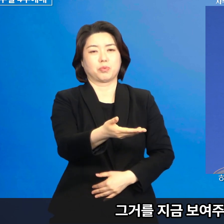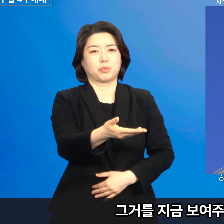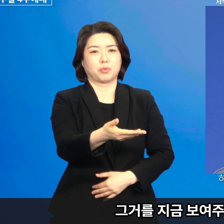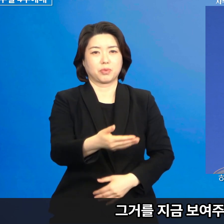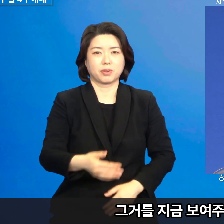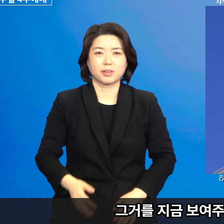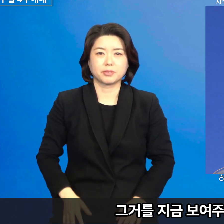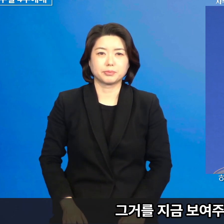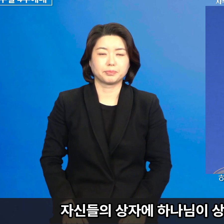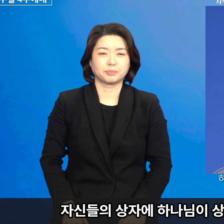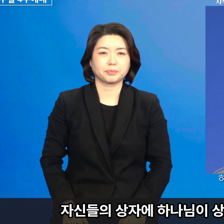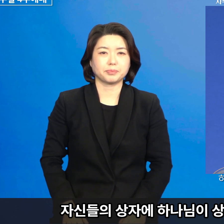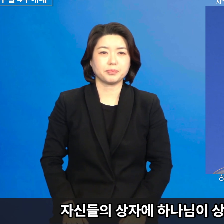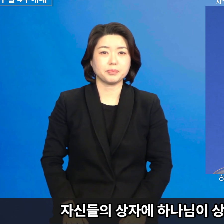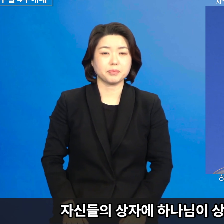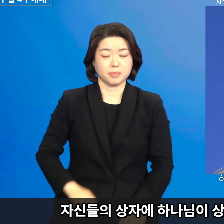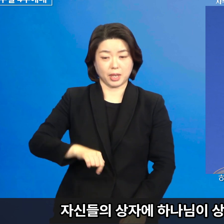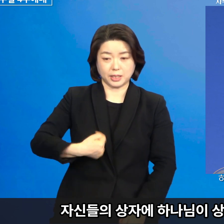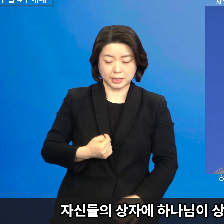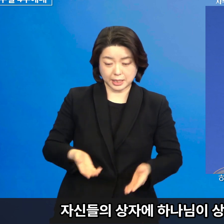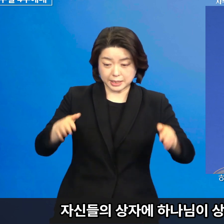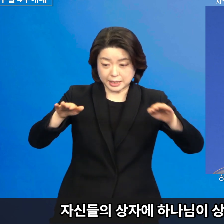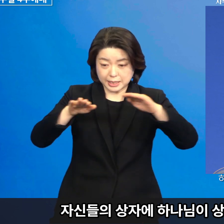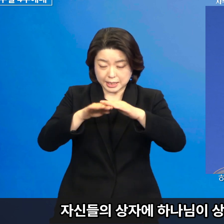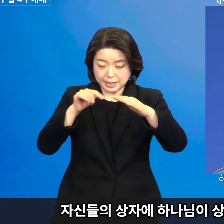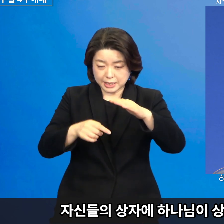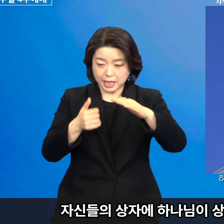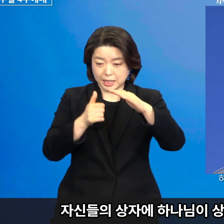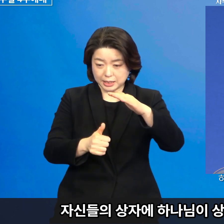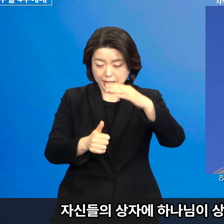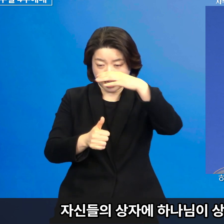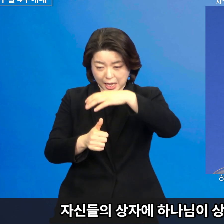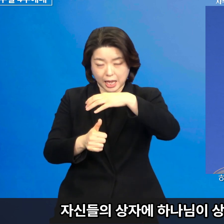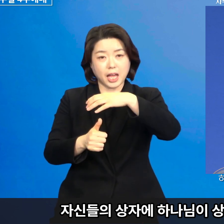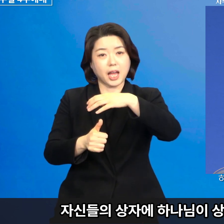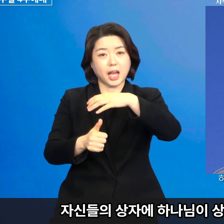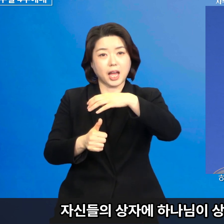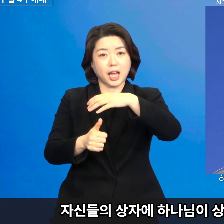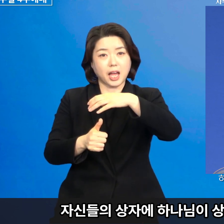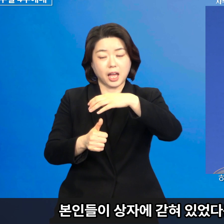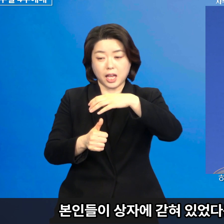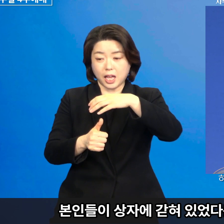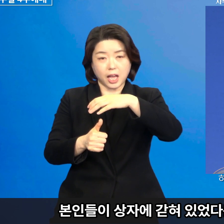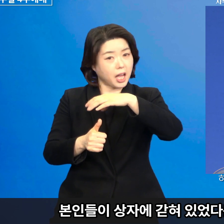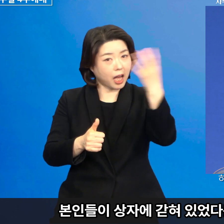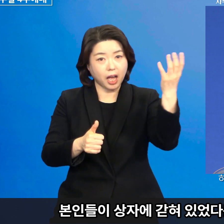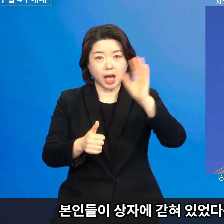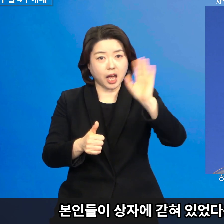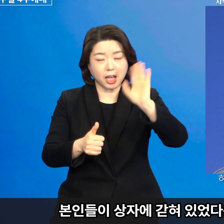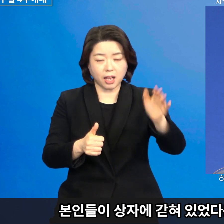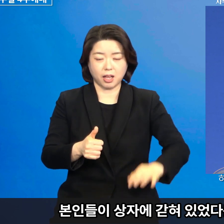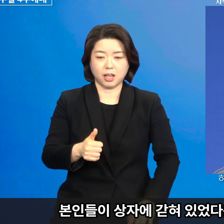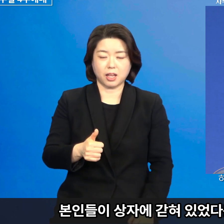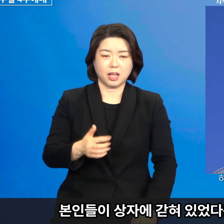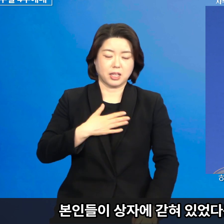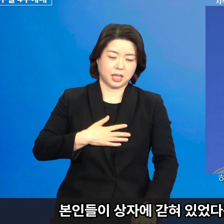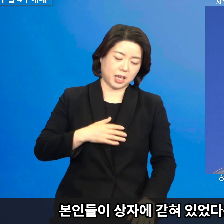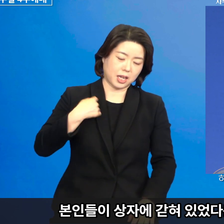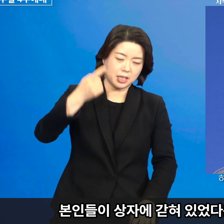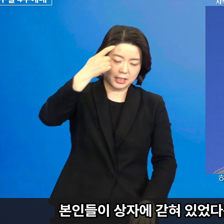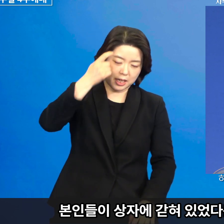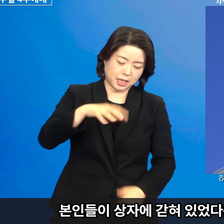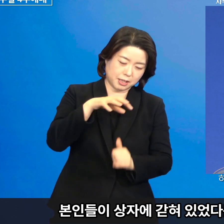것이죠. 자신들의 상자가, 하나님의 상자가 하나님의 상자에 갇혀 있는 것이 아니라 본인들이 상자에 갇혀 있었다는